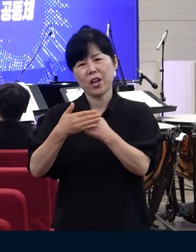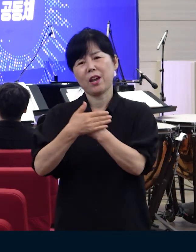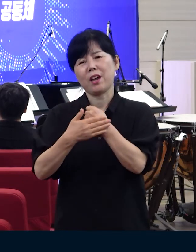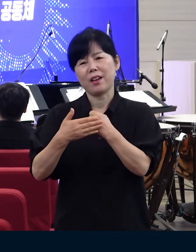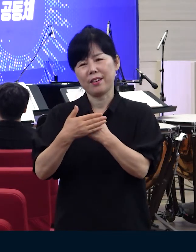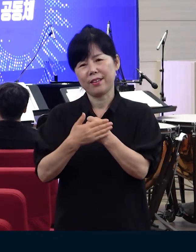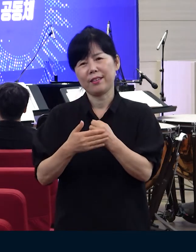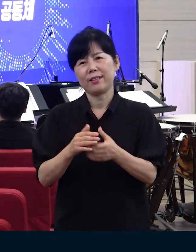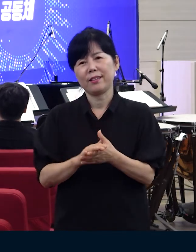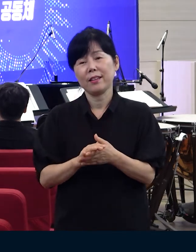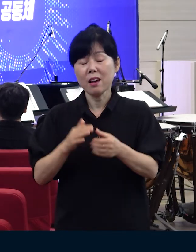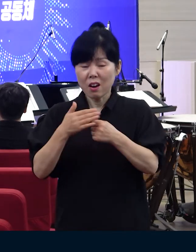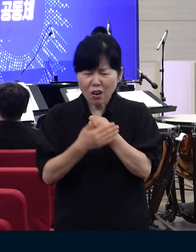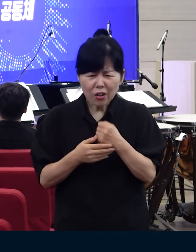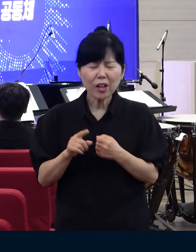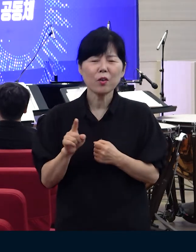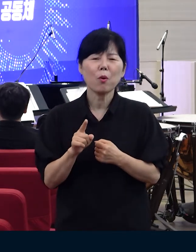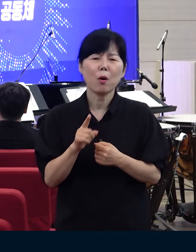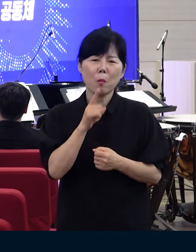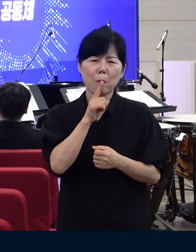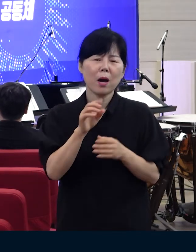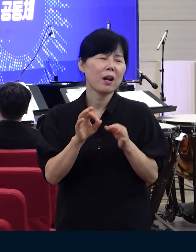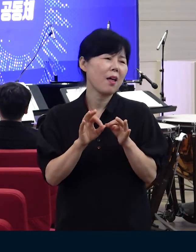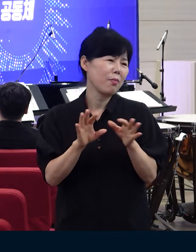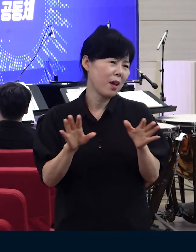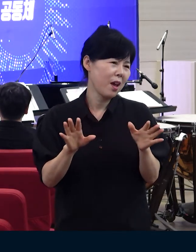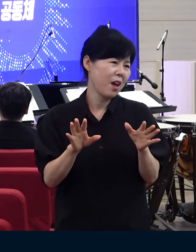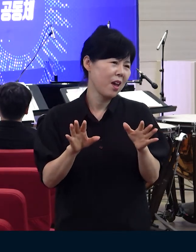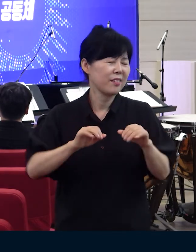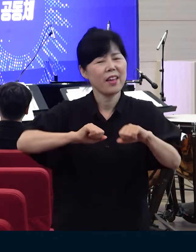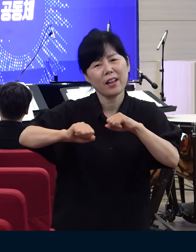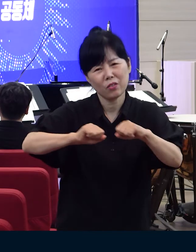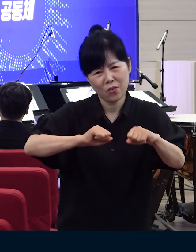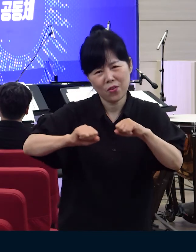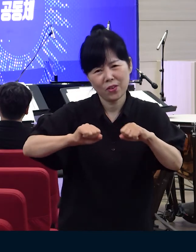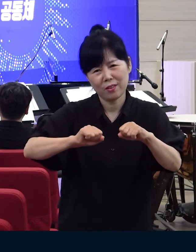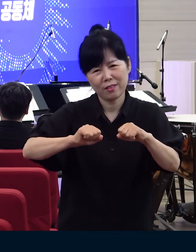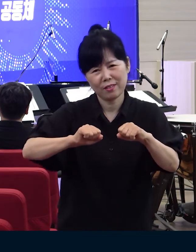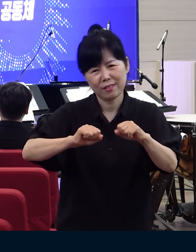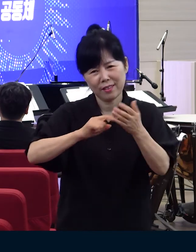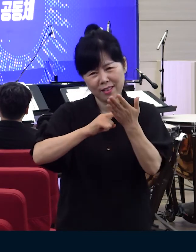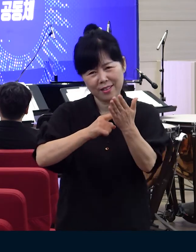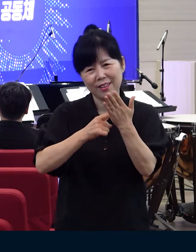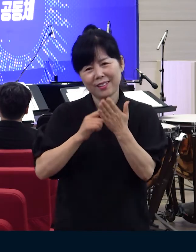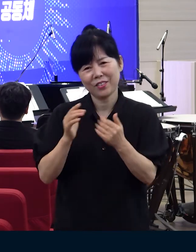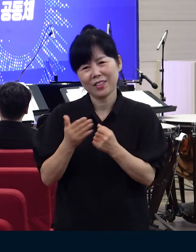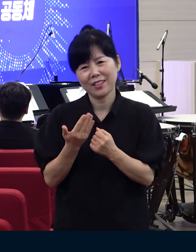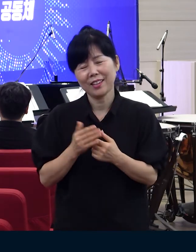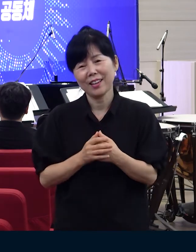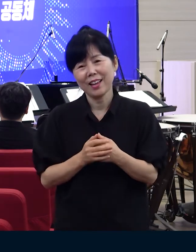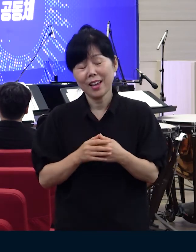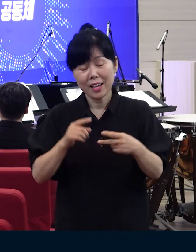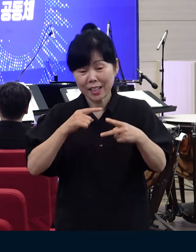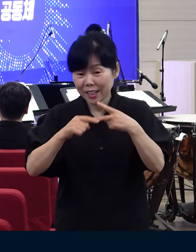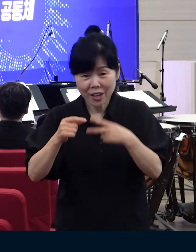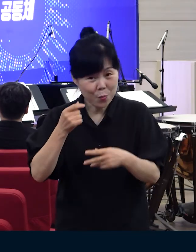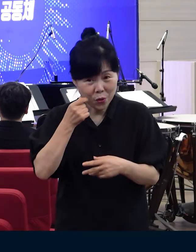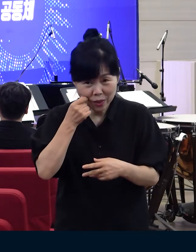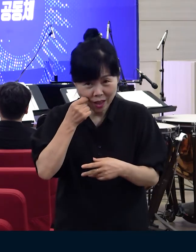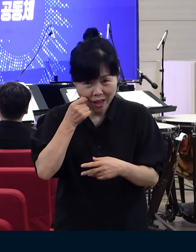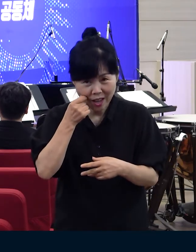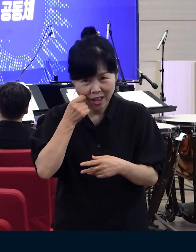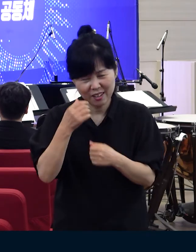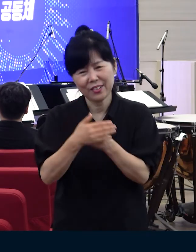그렇습니다. 은혜는 정말 말이 안 되는 게 은혜죠. 은혜는 정말 이해할 수 없는 게 은혜죠. 바로